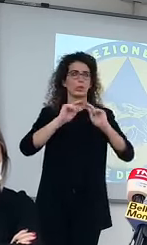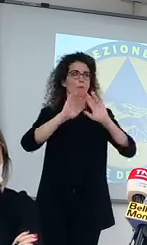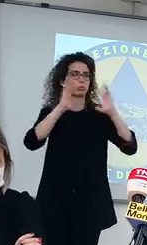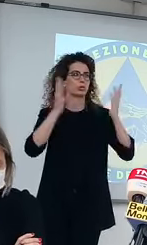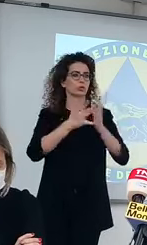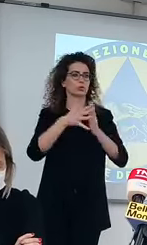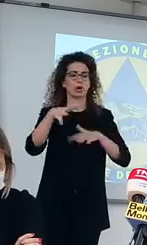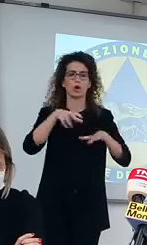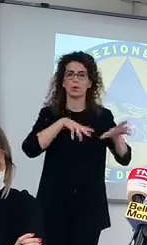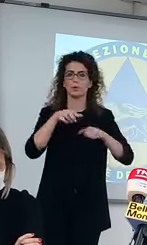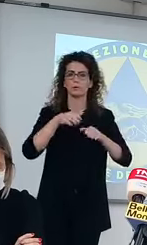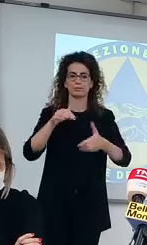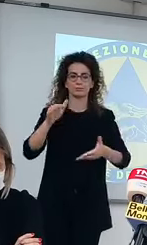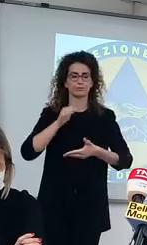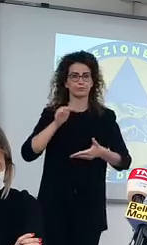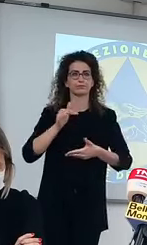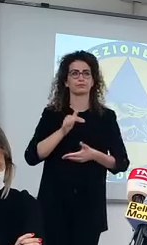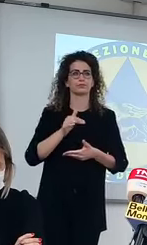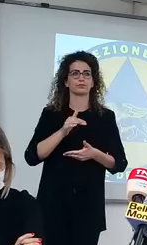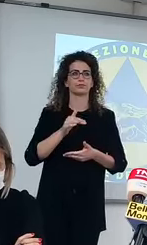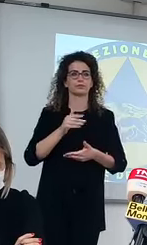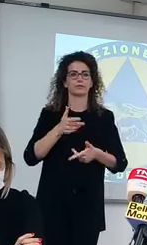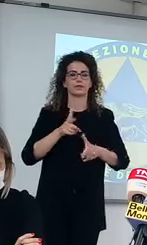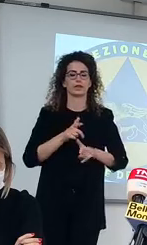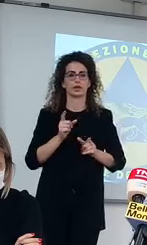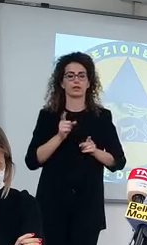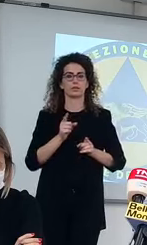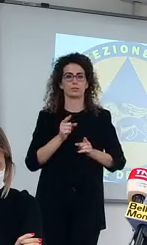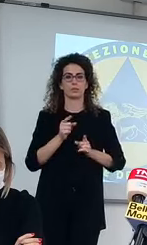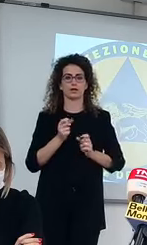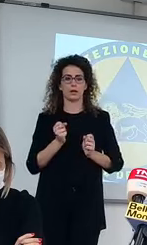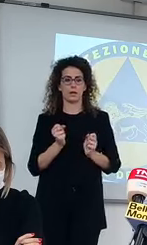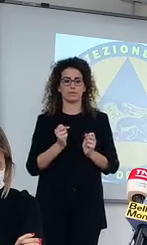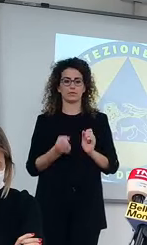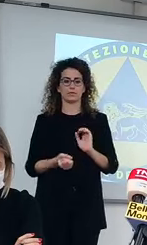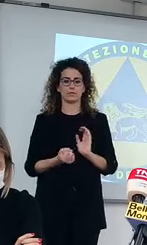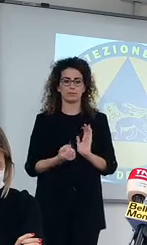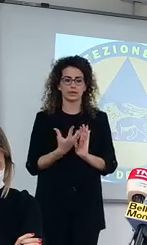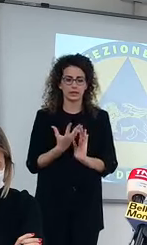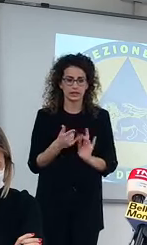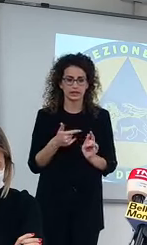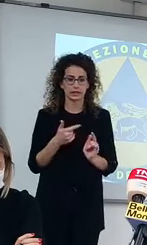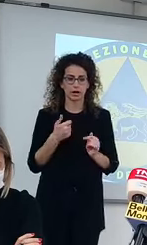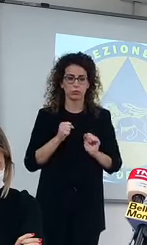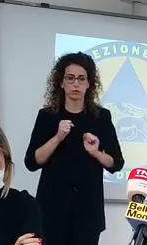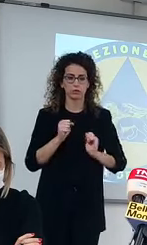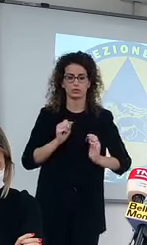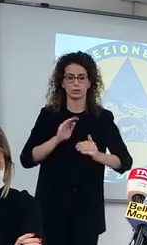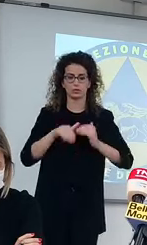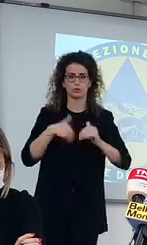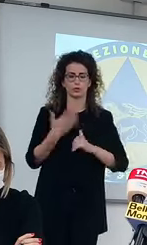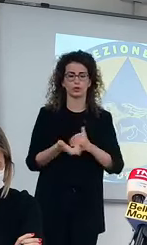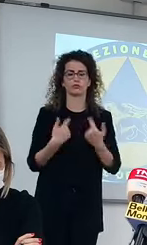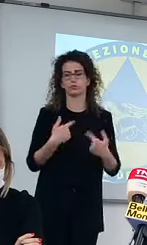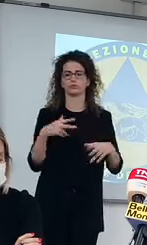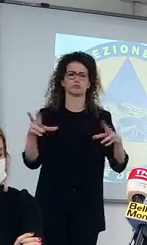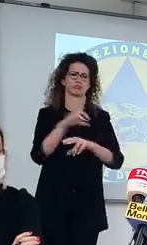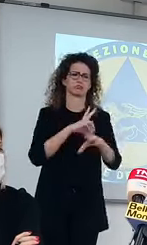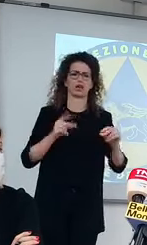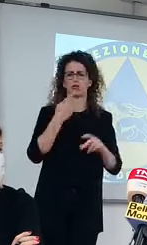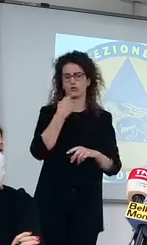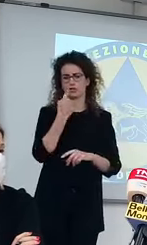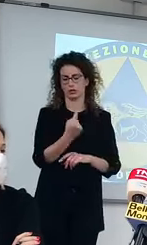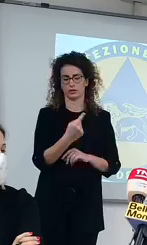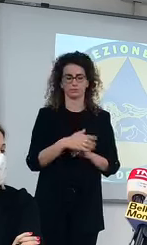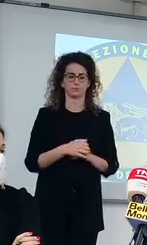internazionale per poter un po' controbilanciare questa sorpresa che abbiamo avuto. Ecco, vedo tanto dibattito, però voglio anche dire una cosa, ma